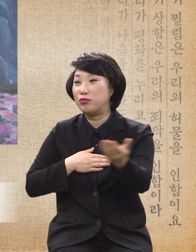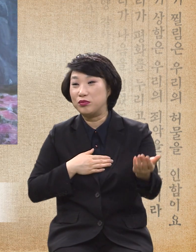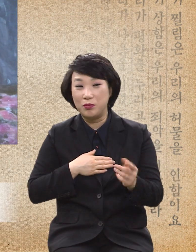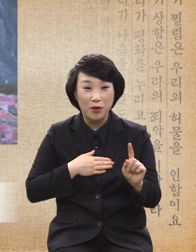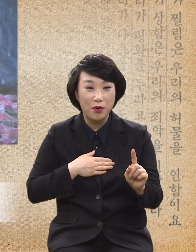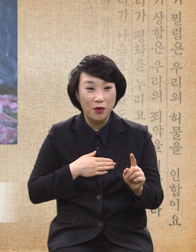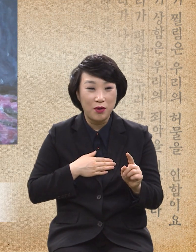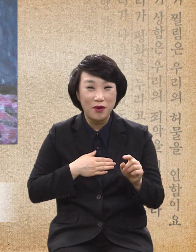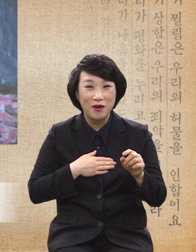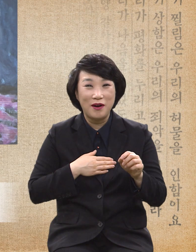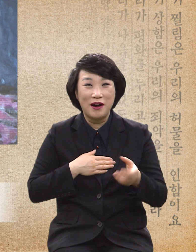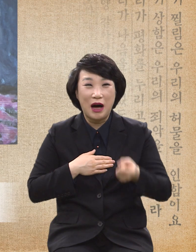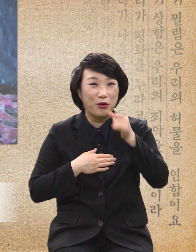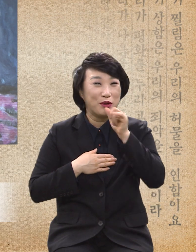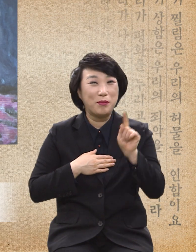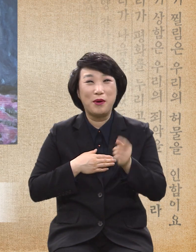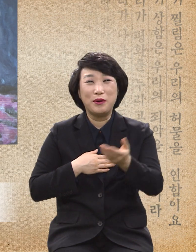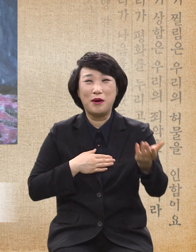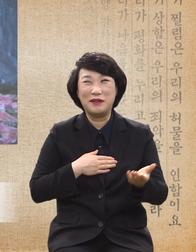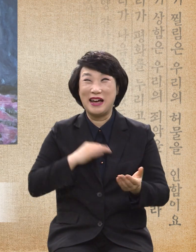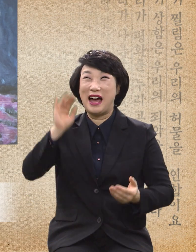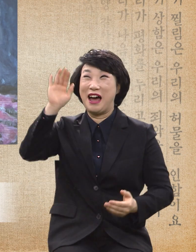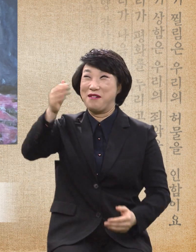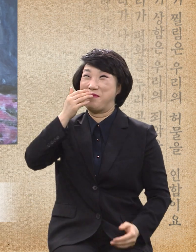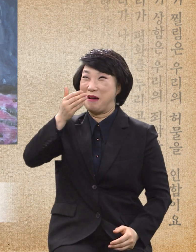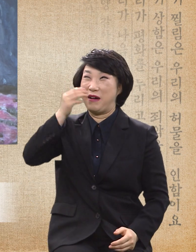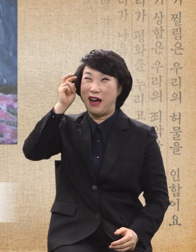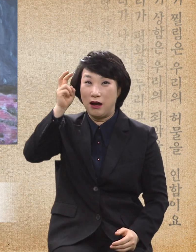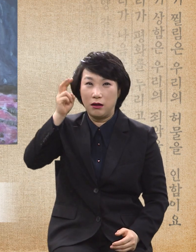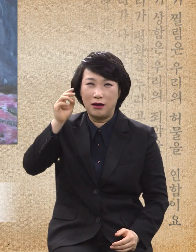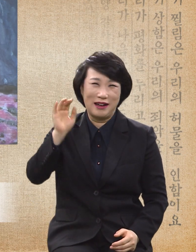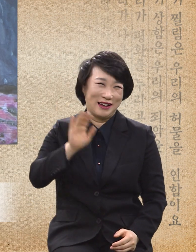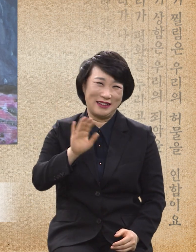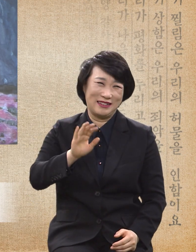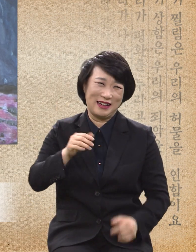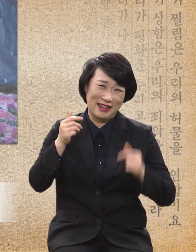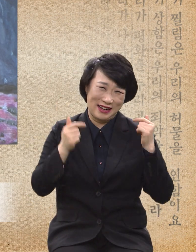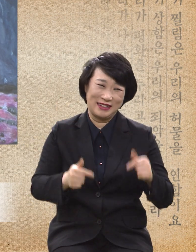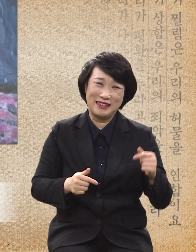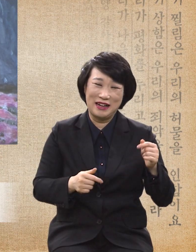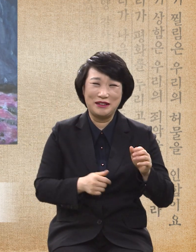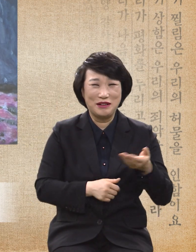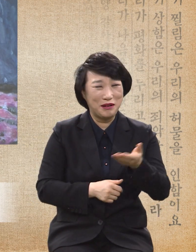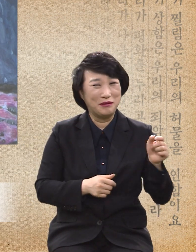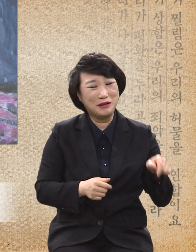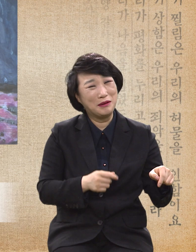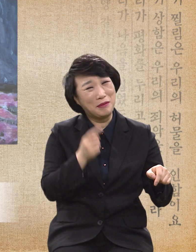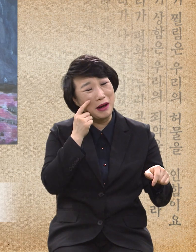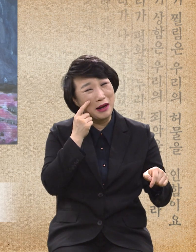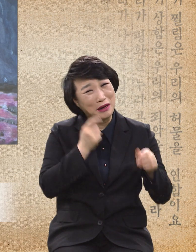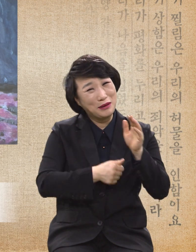없어. 앞으로는 되겠지. 밤낮 그러지. 소망 없어.